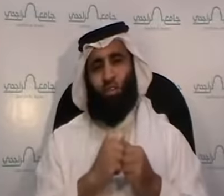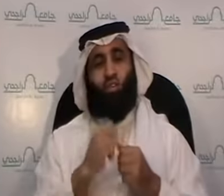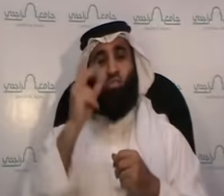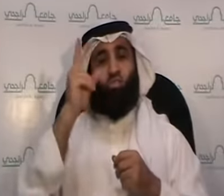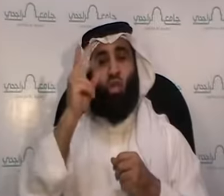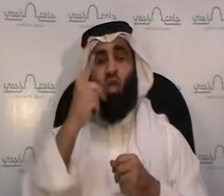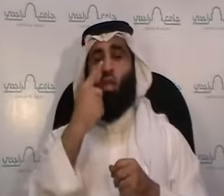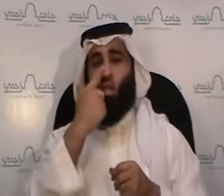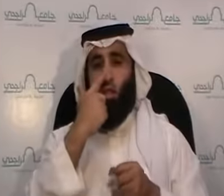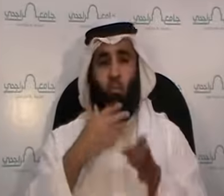غيره